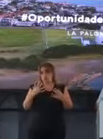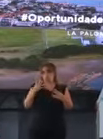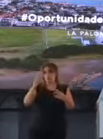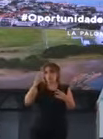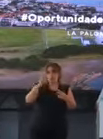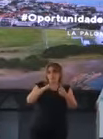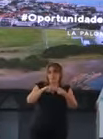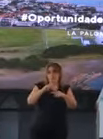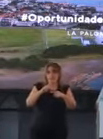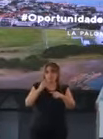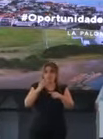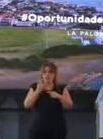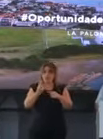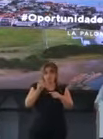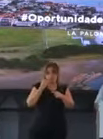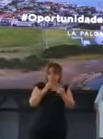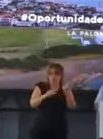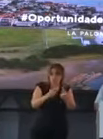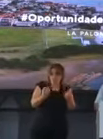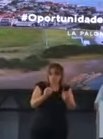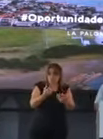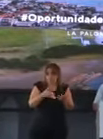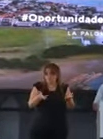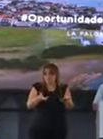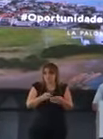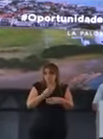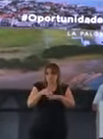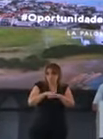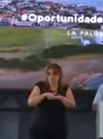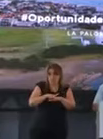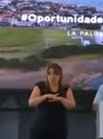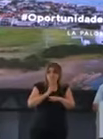Porque en realidad el que no se cuida de lo chico es mentira que se va a cuidar de lo grande.